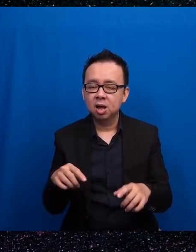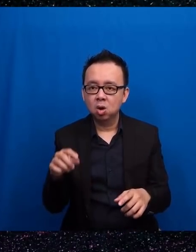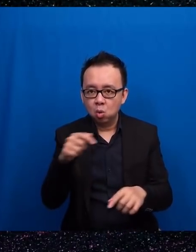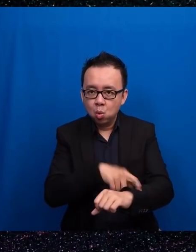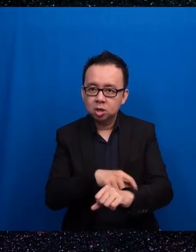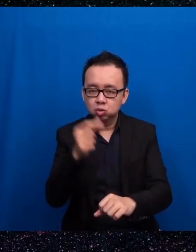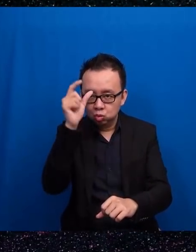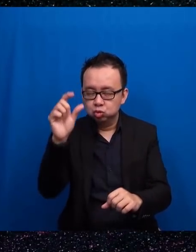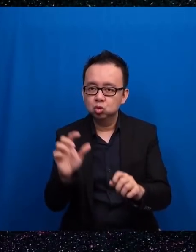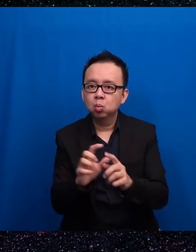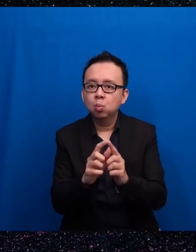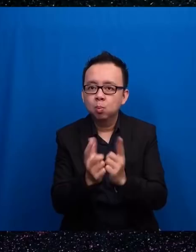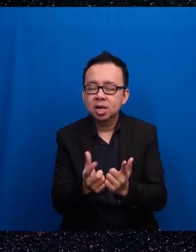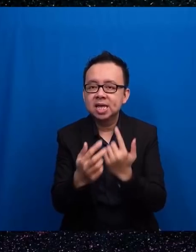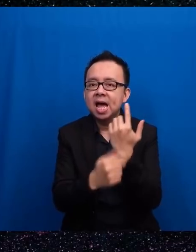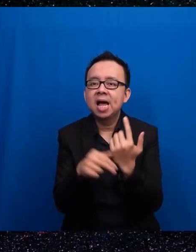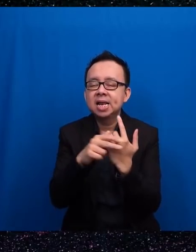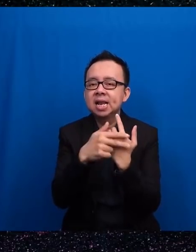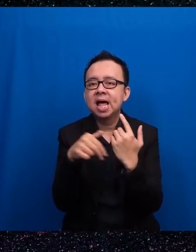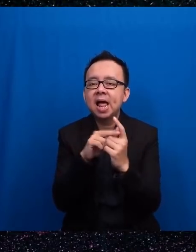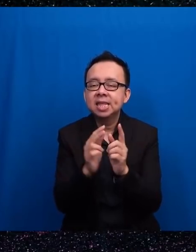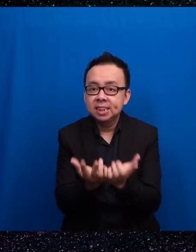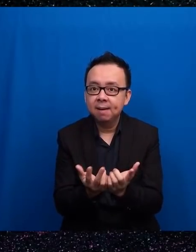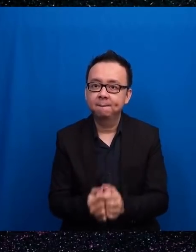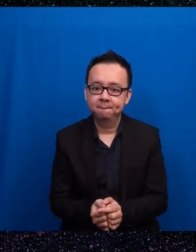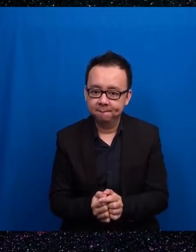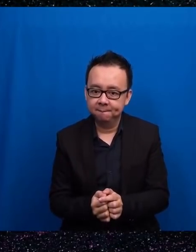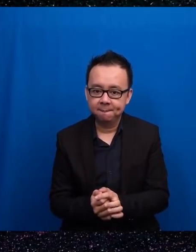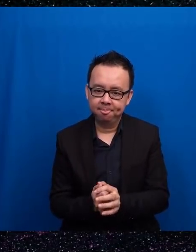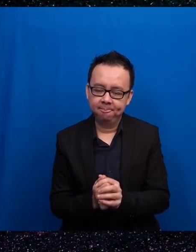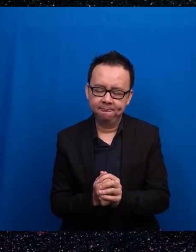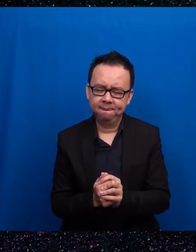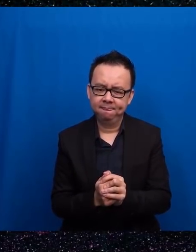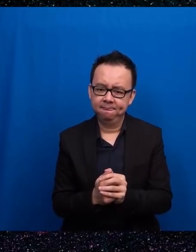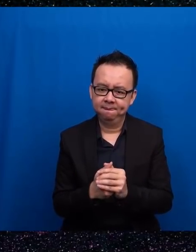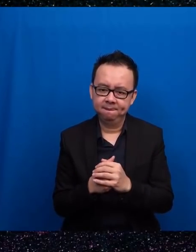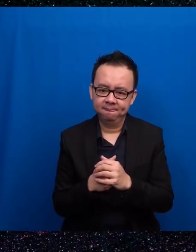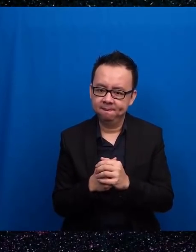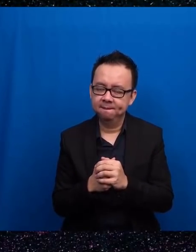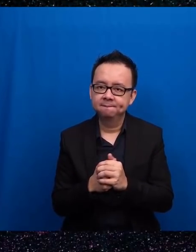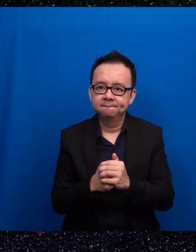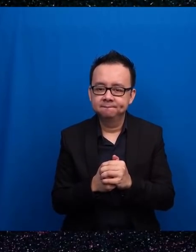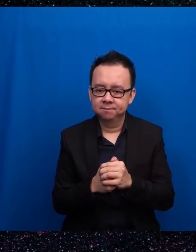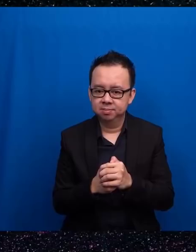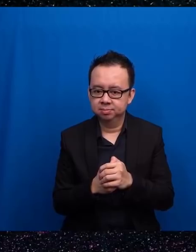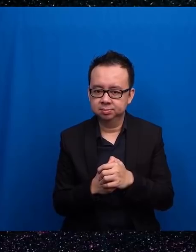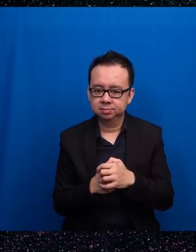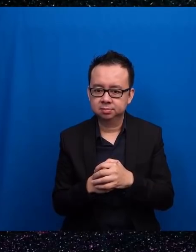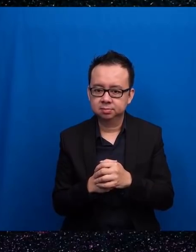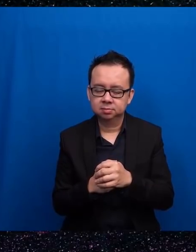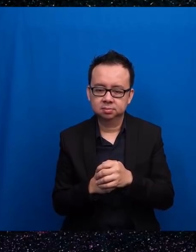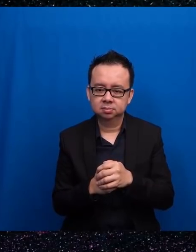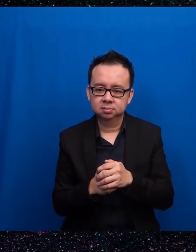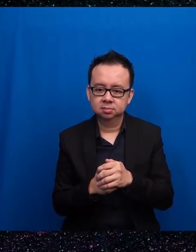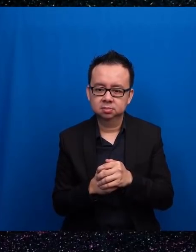Ini waktunya. Sebelum kendaraan itu dibutuhkan, isi bensinnya. Karena nanti Tuhan berjanji, kamu akan